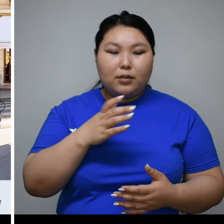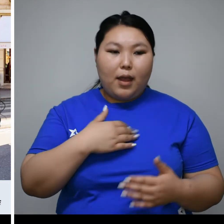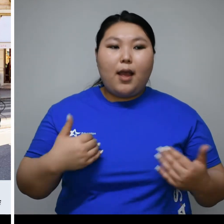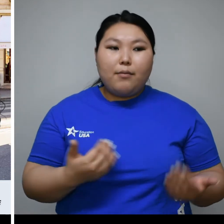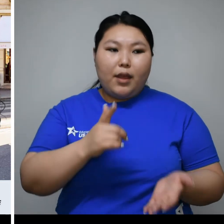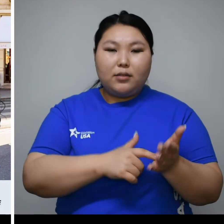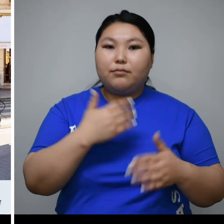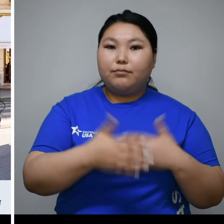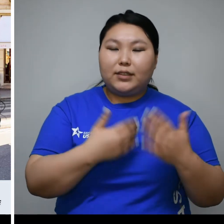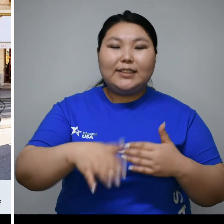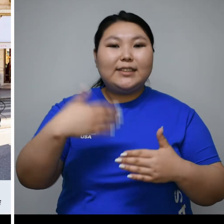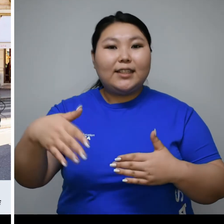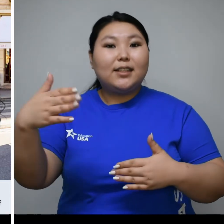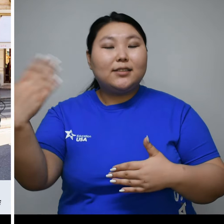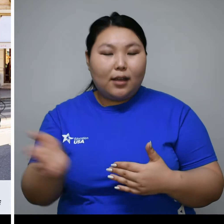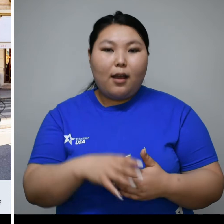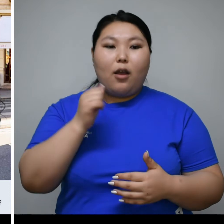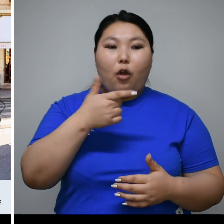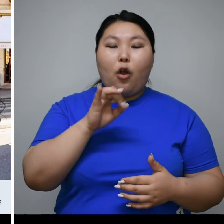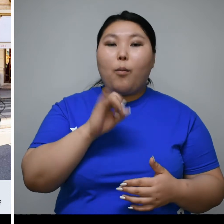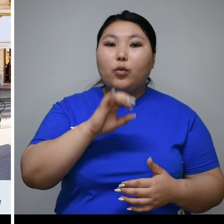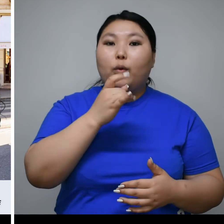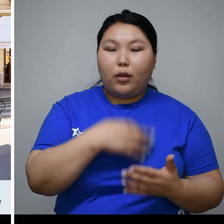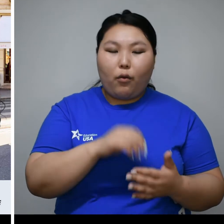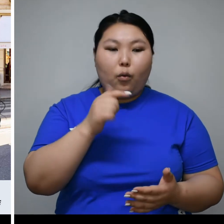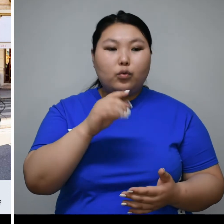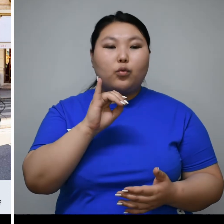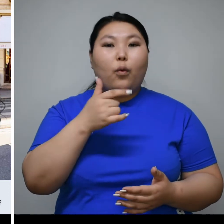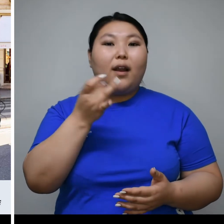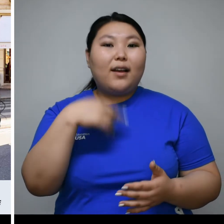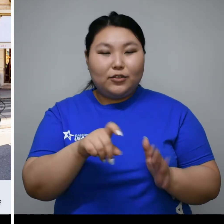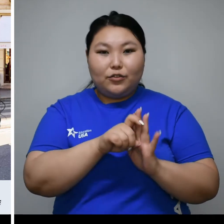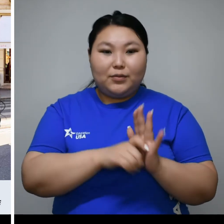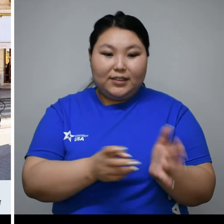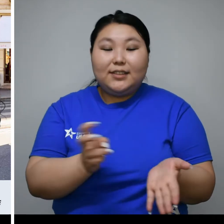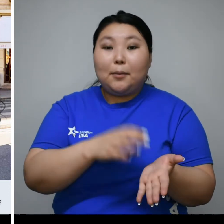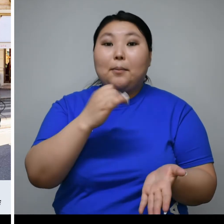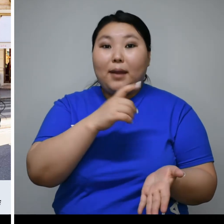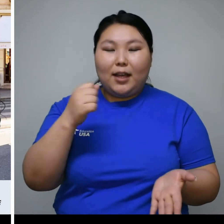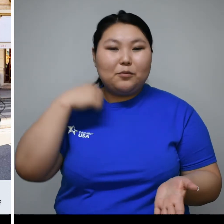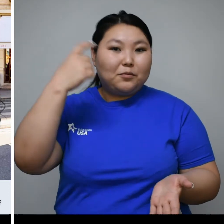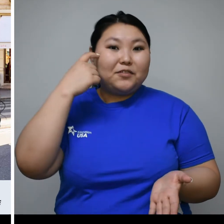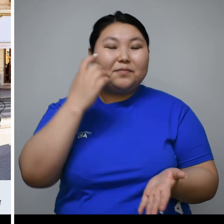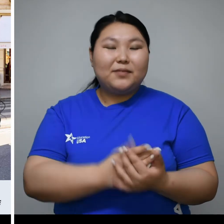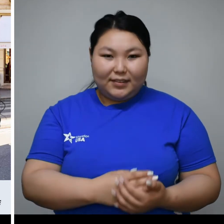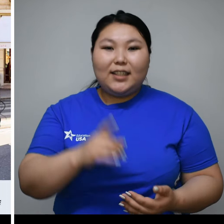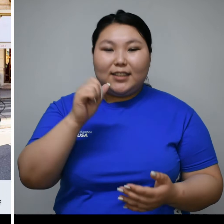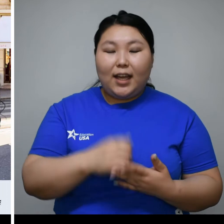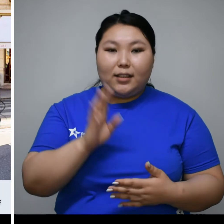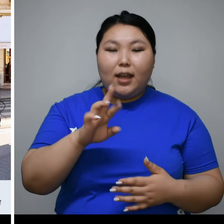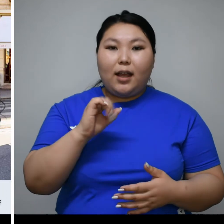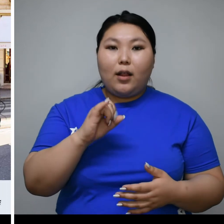бас амжилттай хэрэгжүүлээд дараа дараагийн Global Ugrad Fulbright хөтөлбөрүүдэд бас тэнцэх байхаа гэж бодож байна.